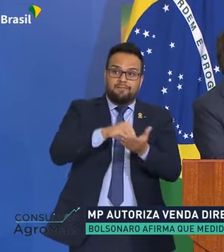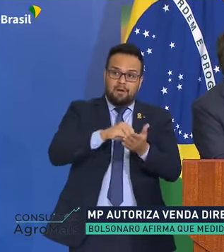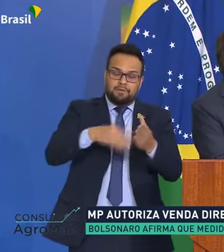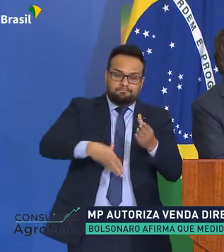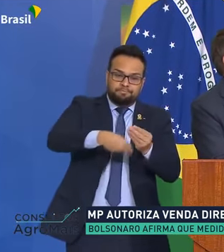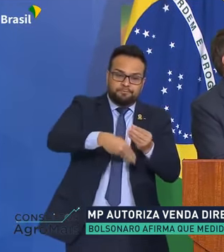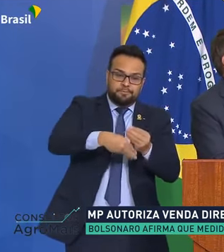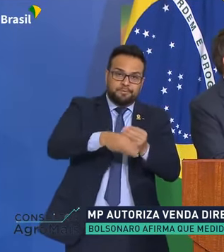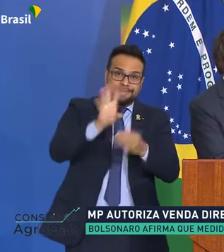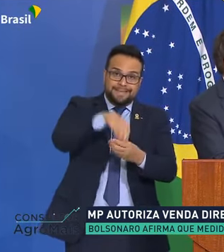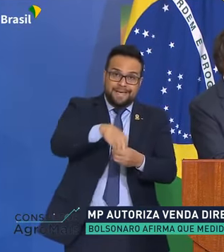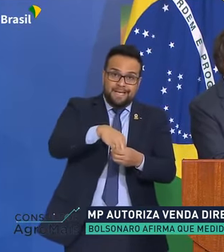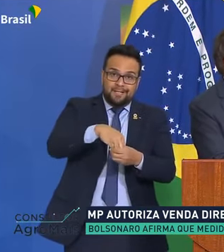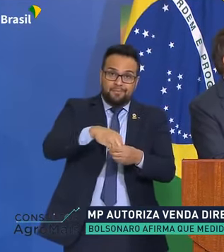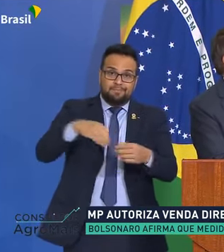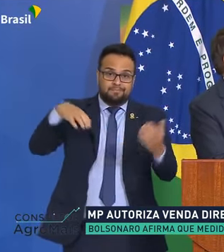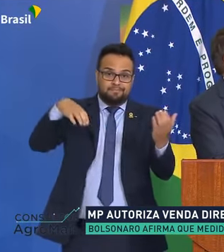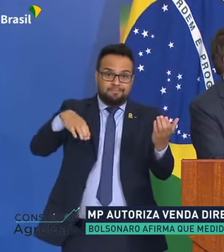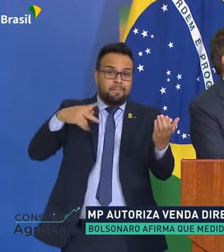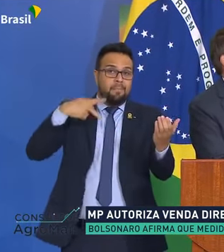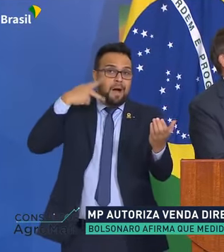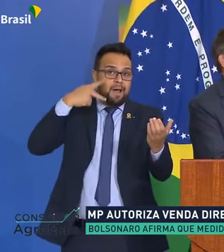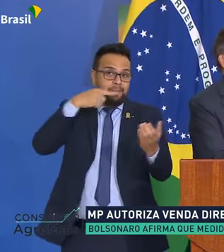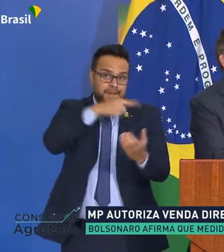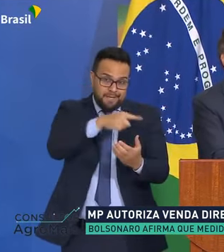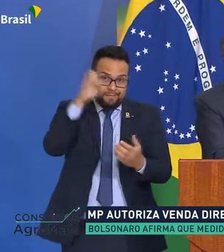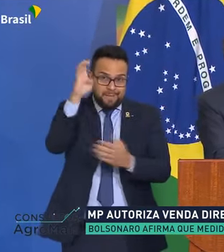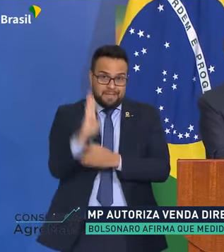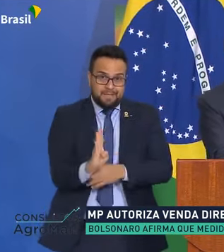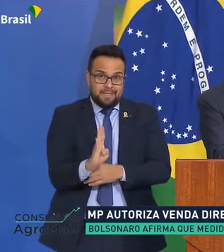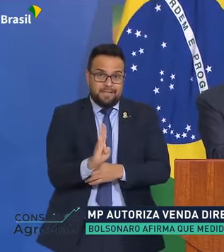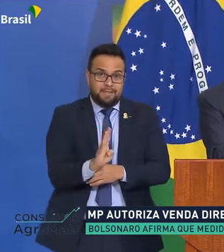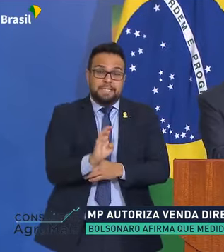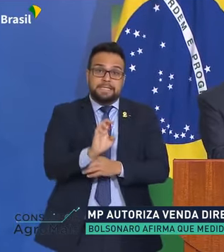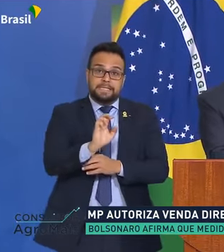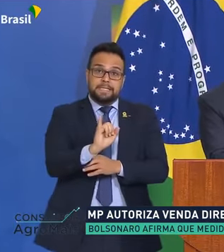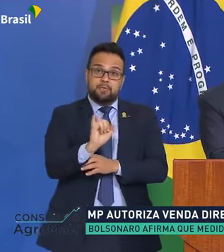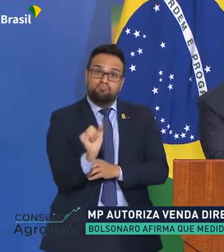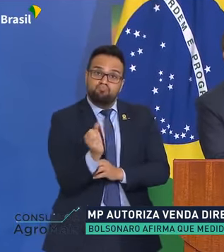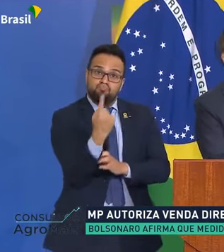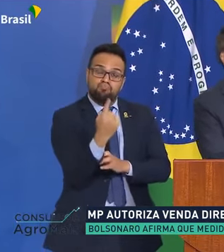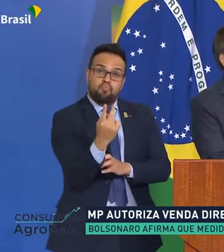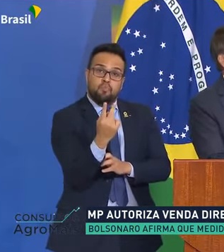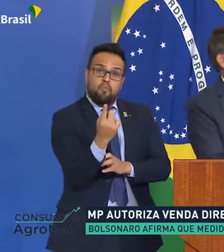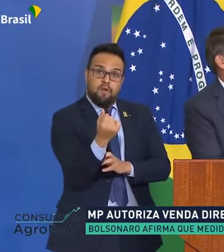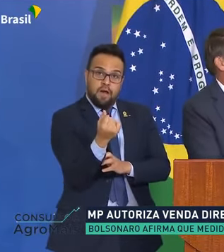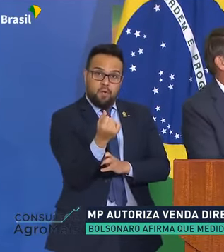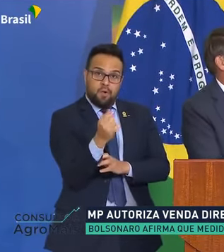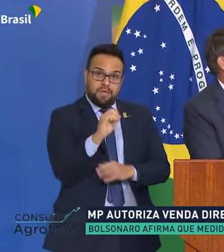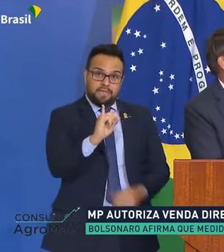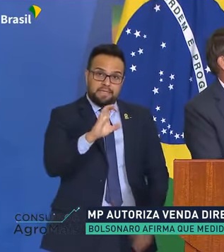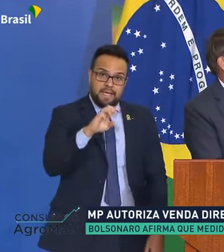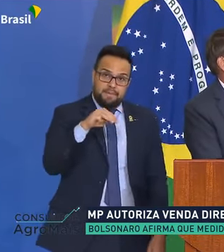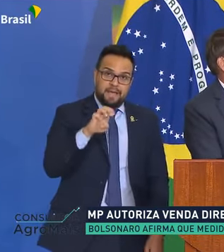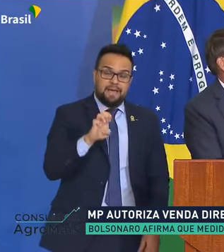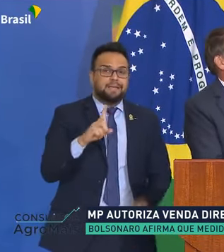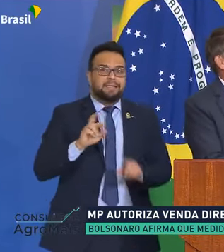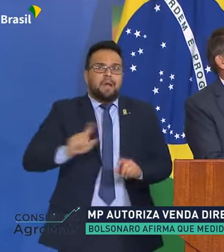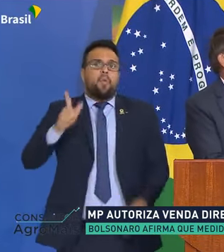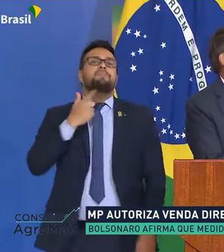E aí sim nós fixando o valor do SMS que está previsto na emenda coisa Não não é nem vontade de minha